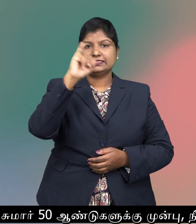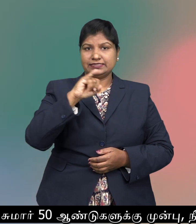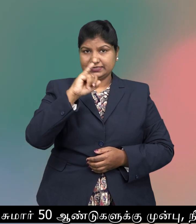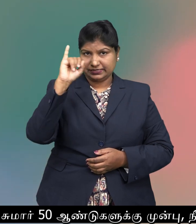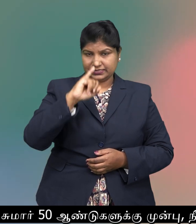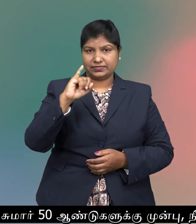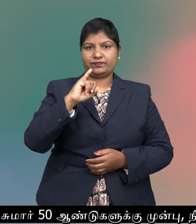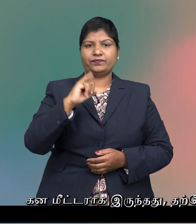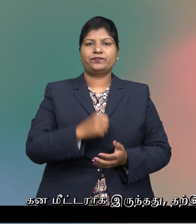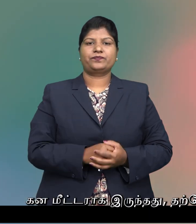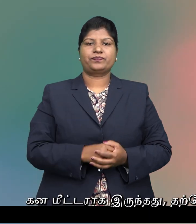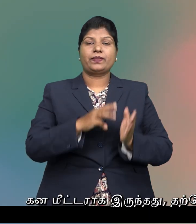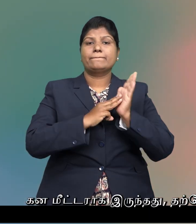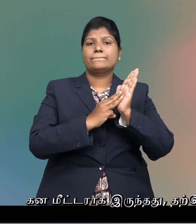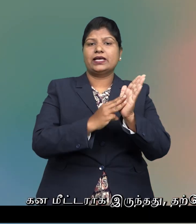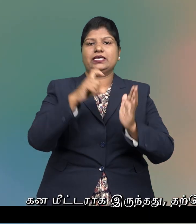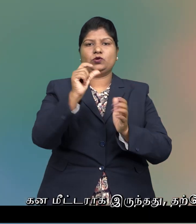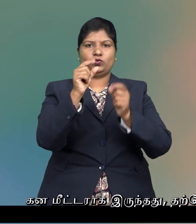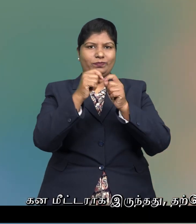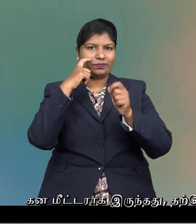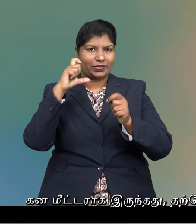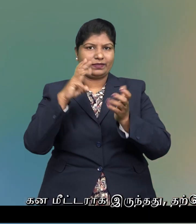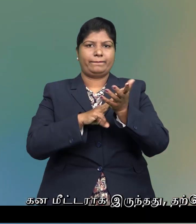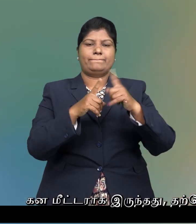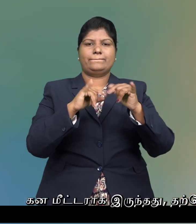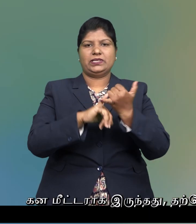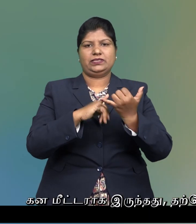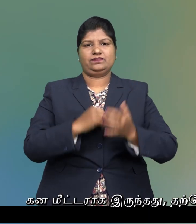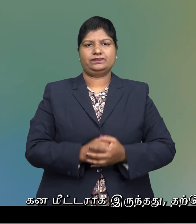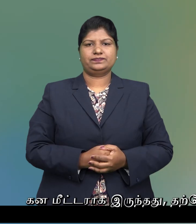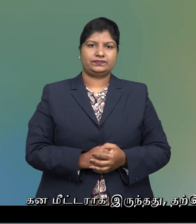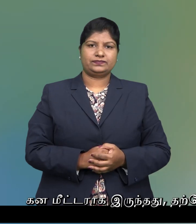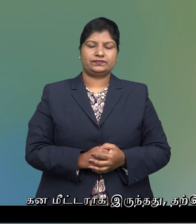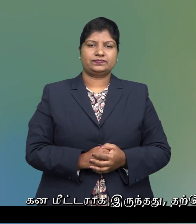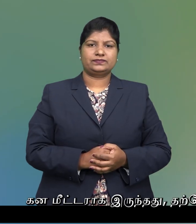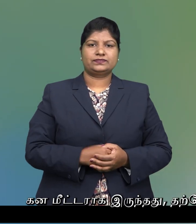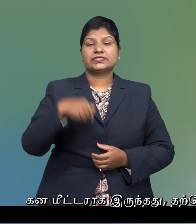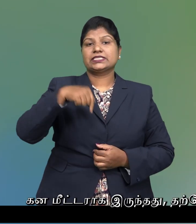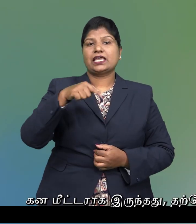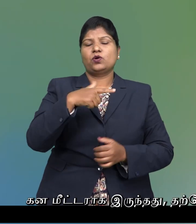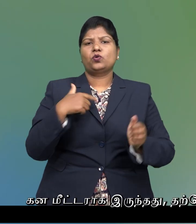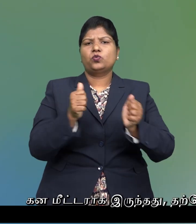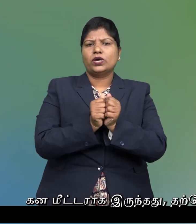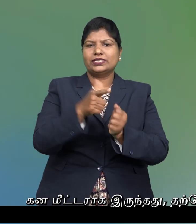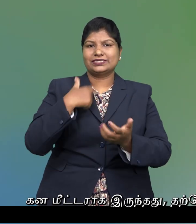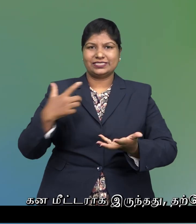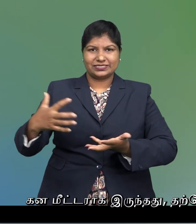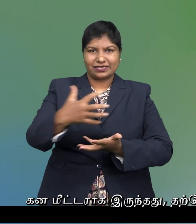3766 மில்லியன் கனமீட்டராக இருந்தது. தற்போது சுரங்கம், தூசி, மண்ணரிப்பு